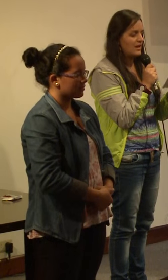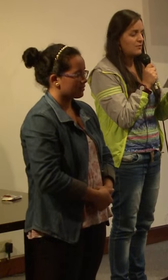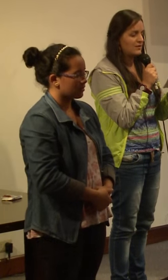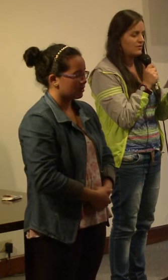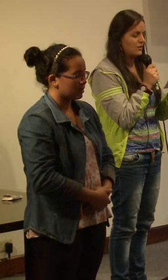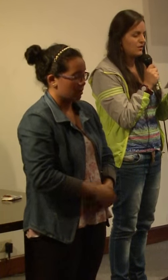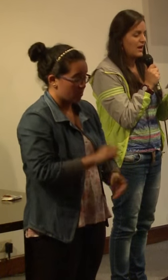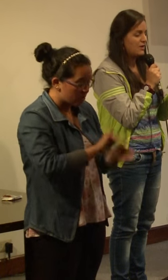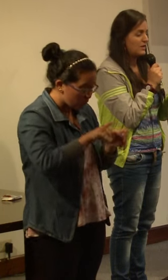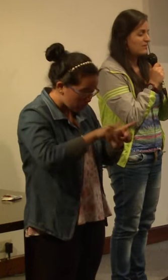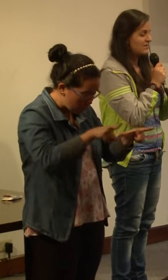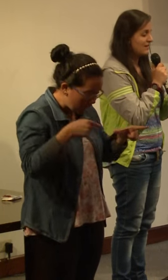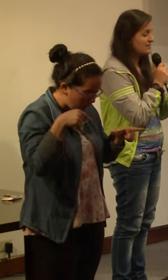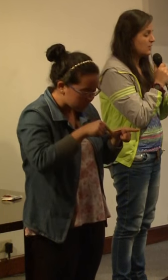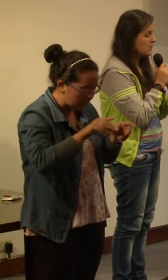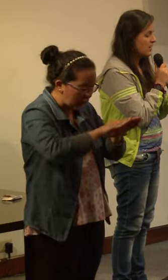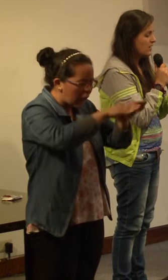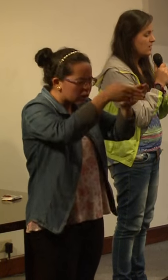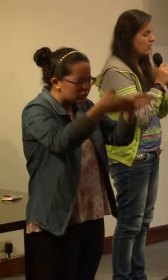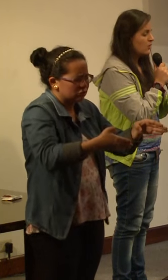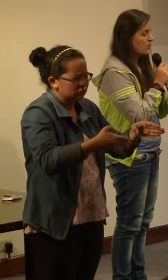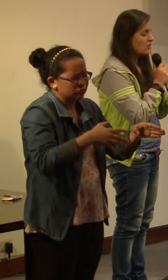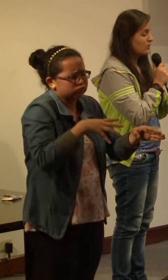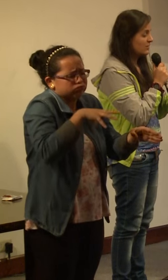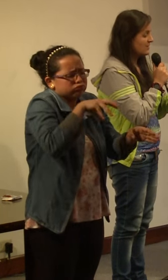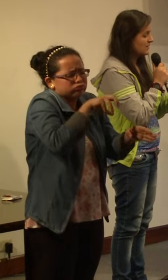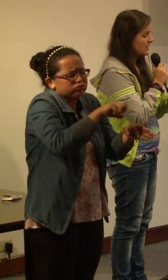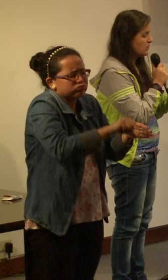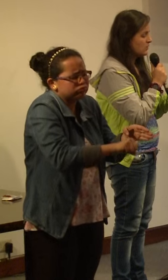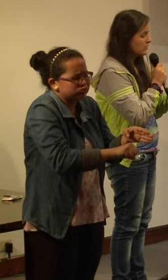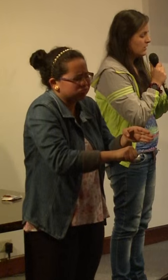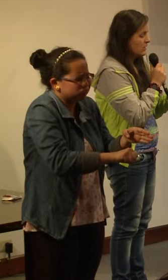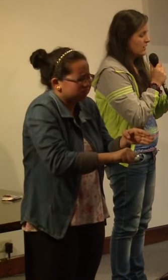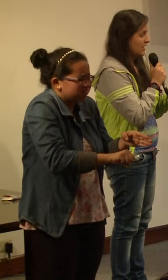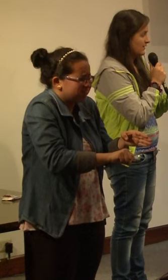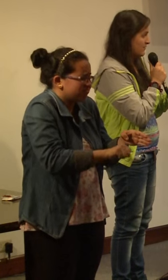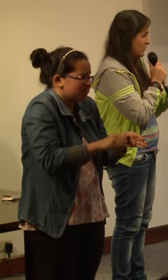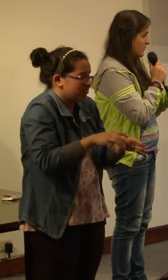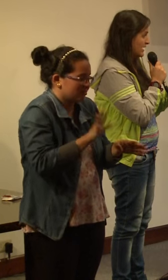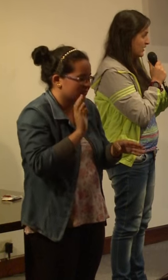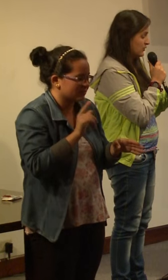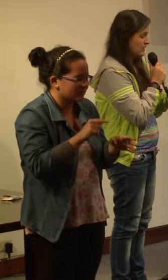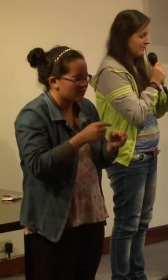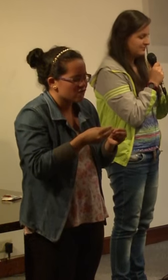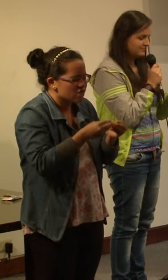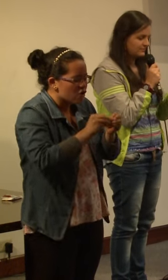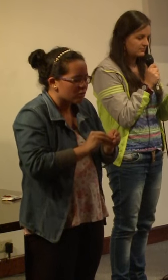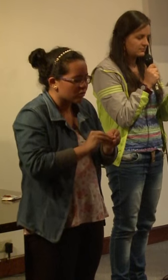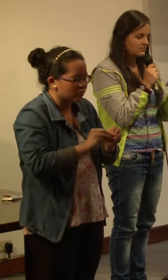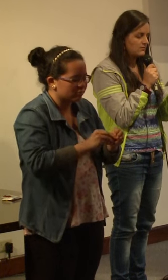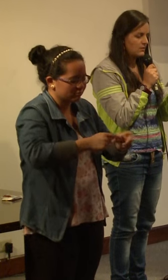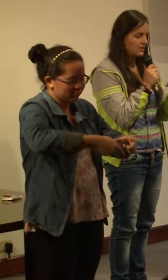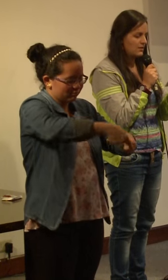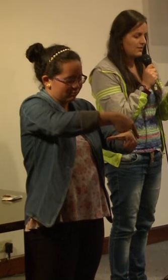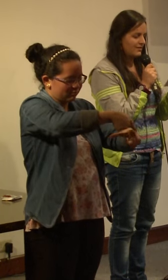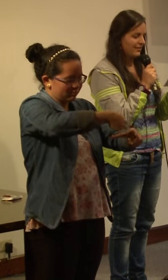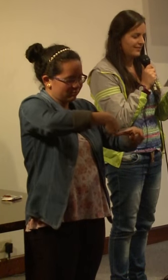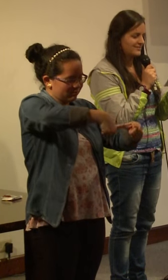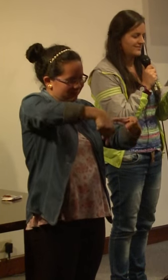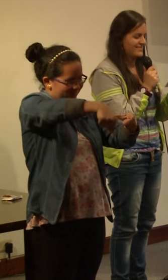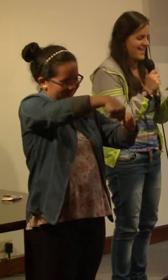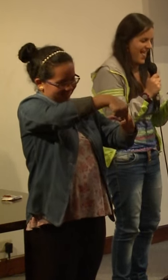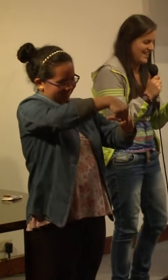Dentro de la habitación hay una mesa antigua con cortes antiguos de forma redonda.